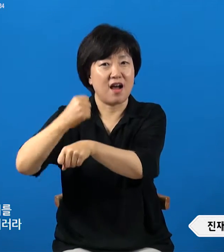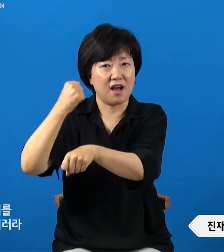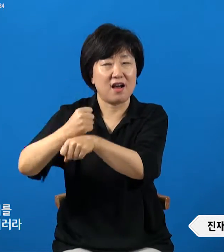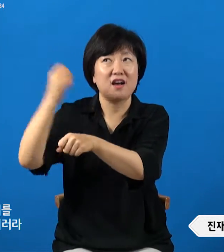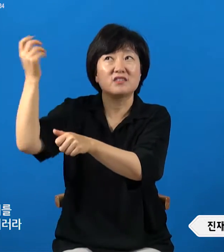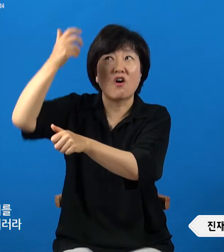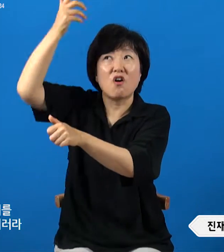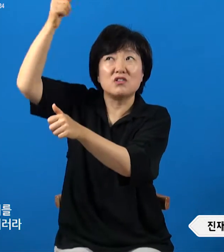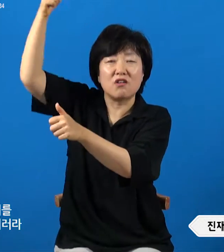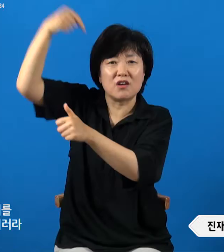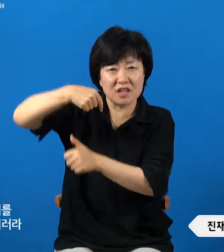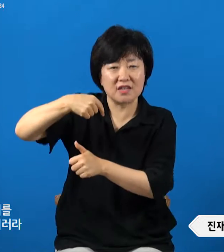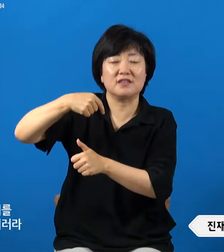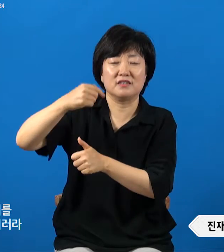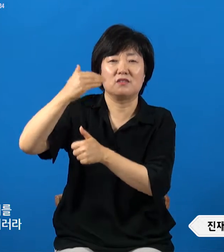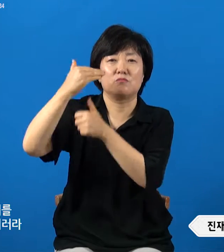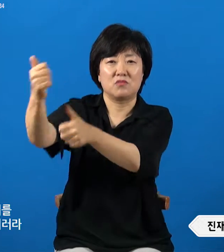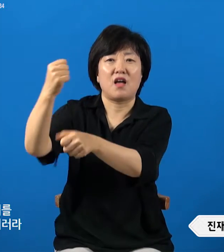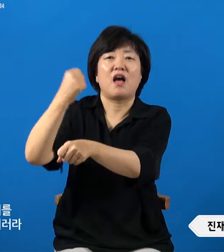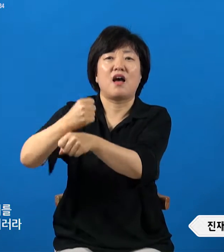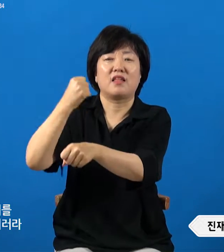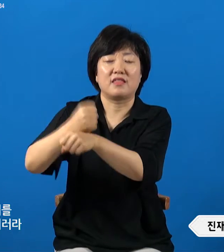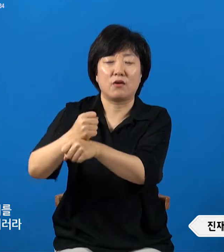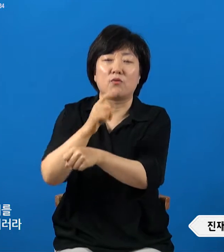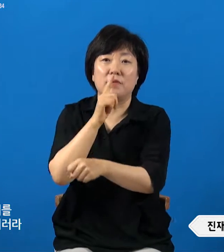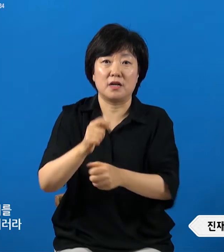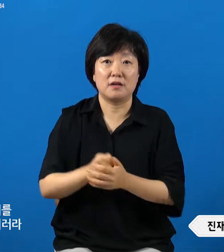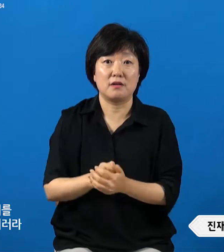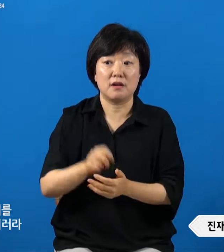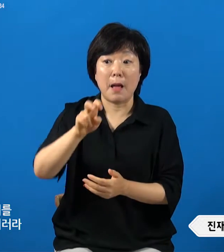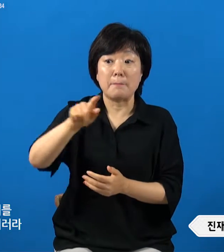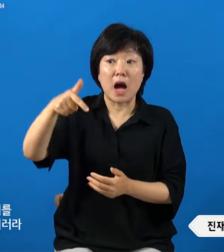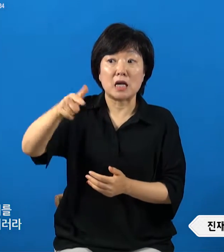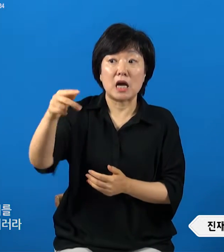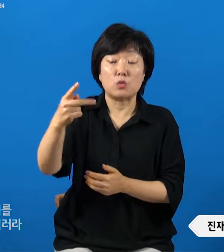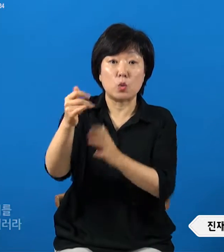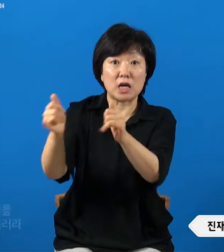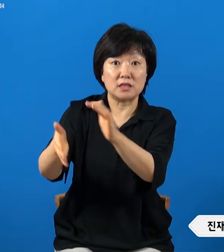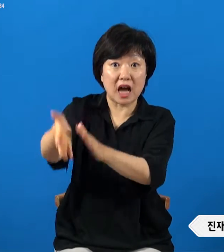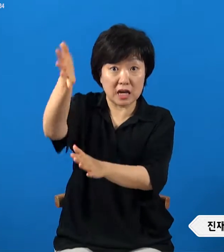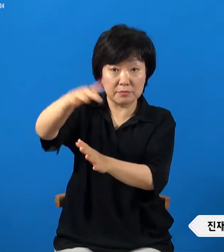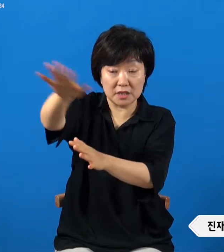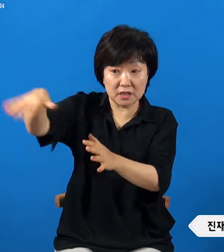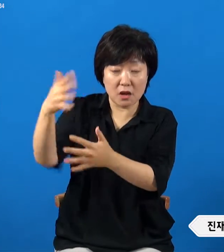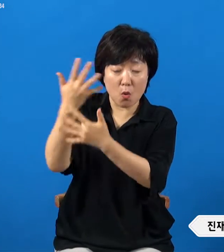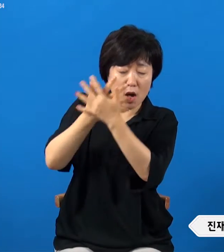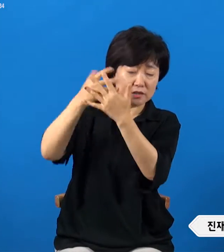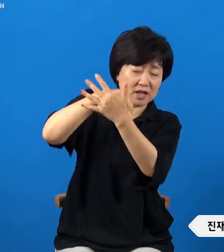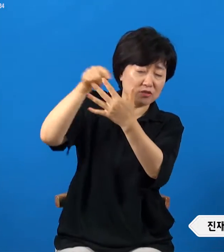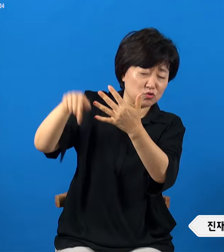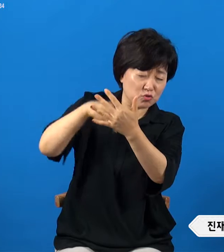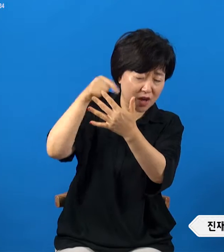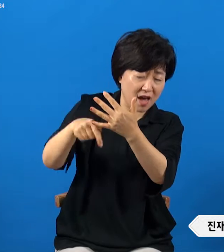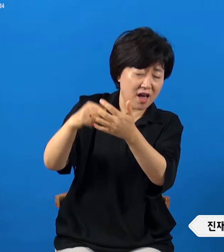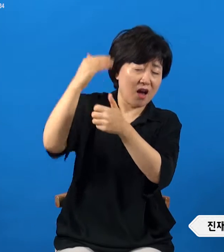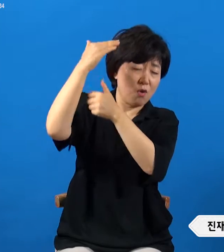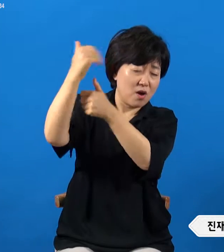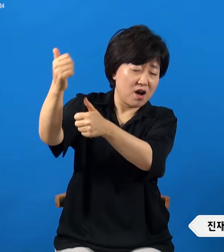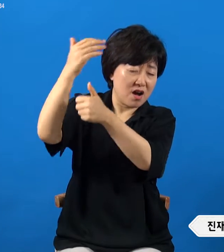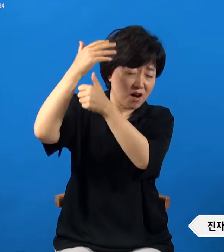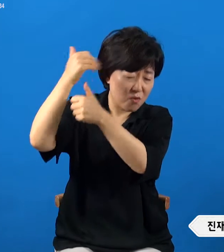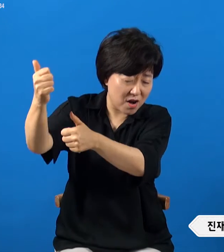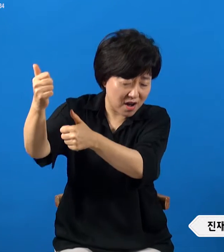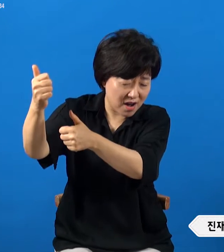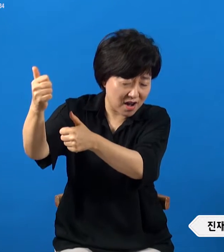인정함이로라. 마게도냐 사람이 나타나서 와서 도와달라는 말을 듣는 순간 하나님이 저들에게